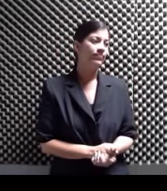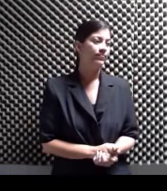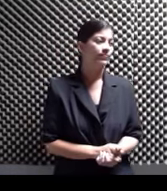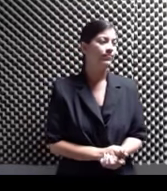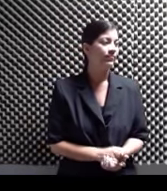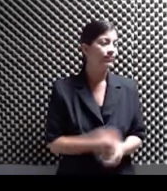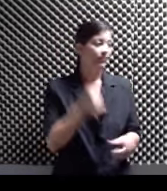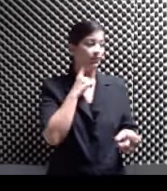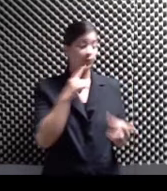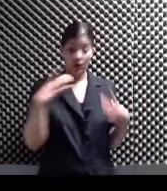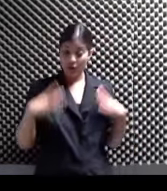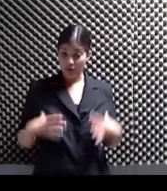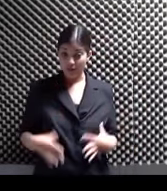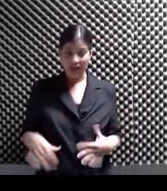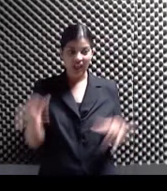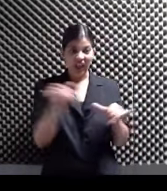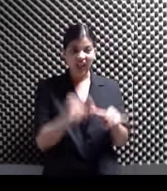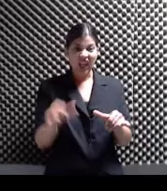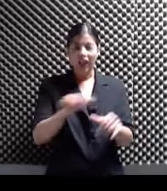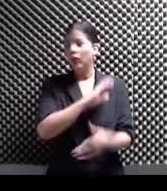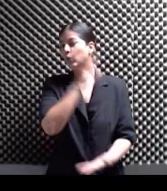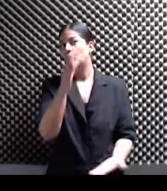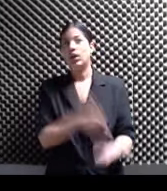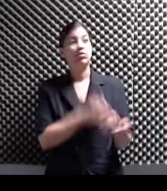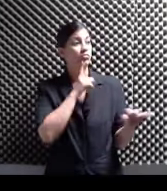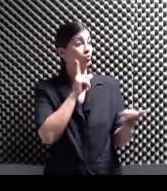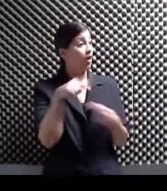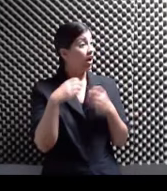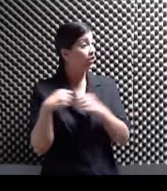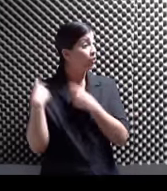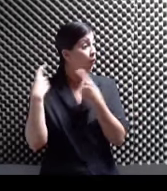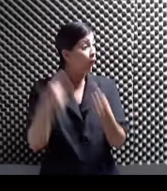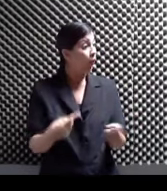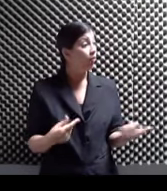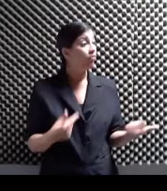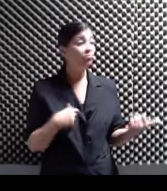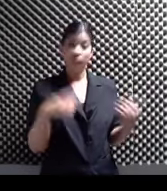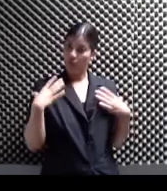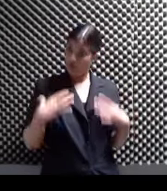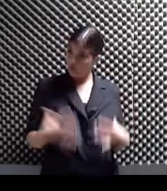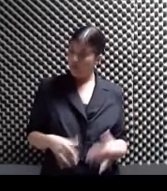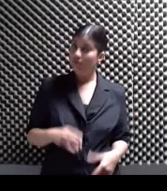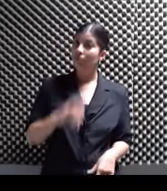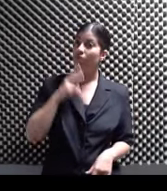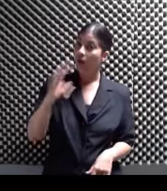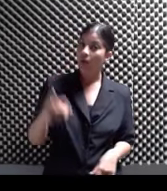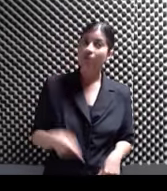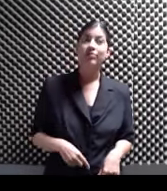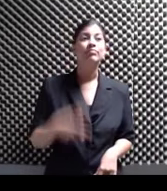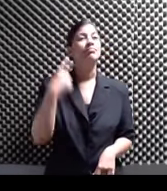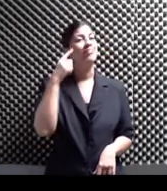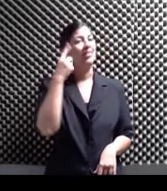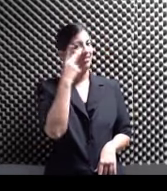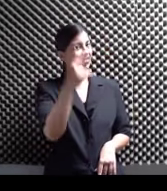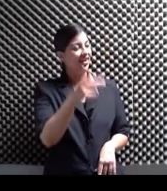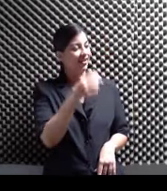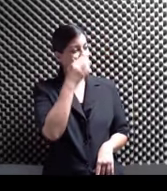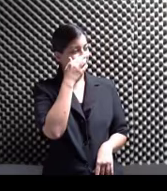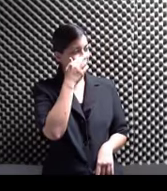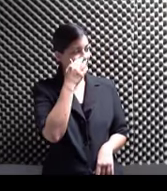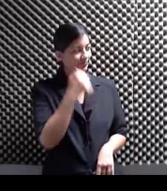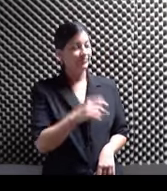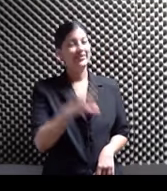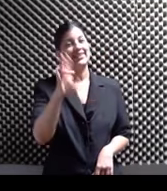sola vez un traje allí, ni una camisa, ni una blusa, ni nada. Hace un año. Por eso, hay que hay ropa en cantidad. Hace un año. Variedad. Mire, para que usted vea. Así que tienen que ir